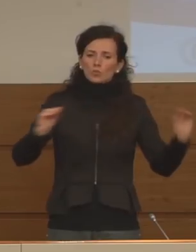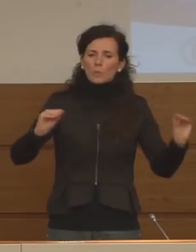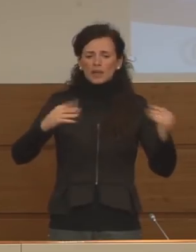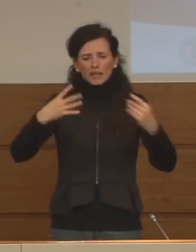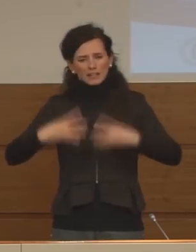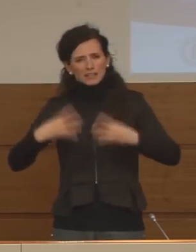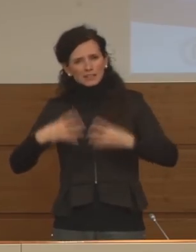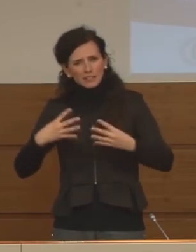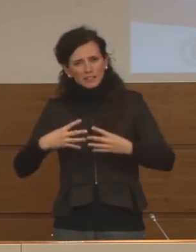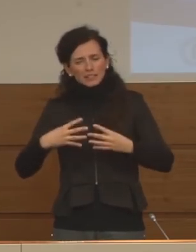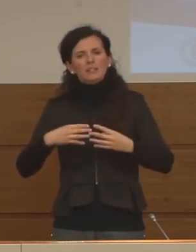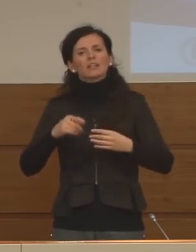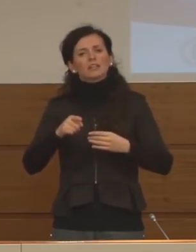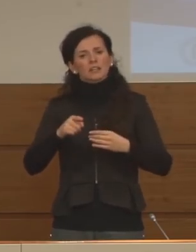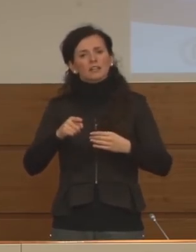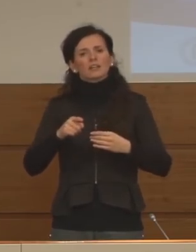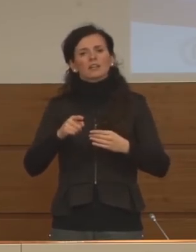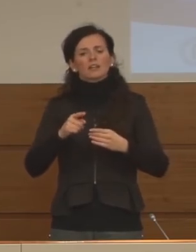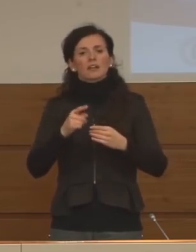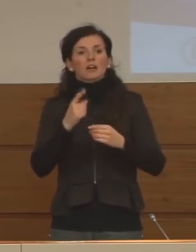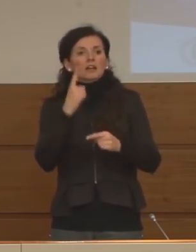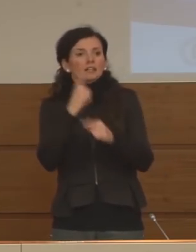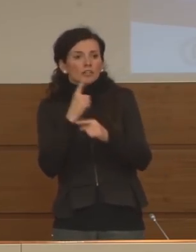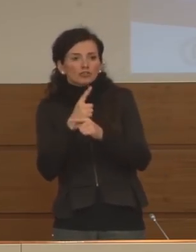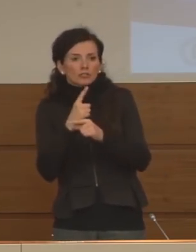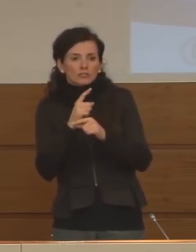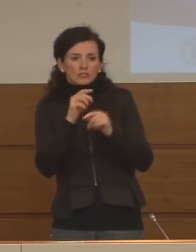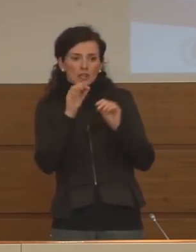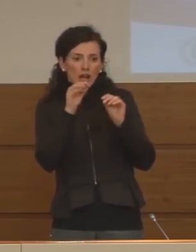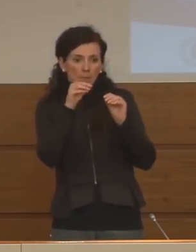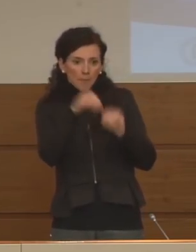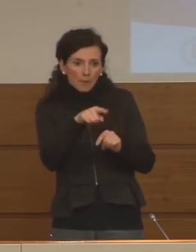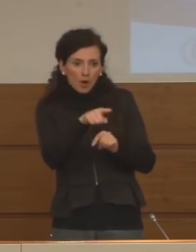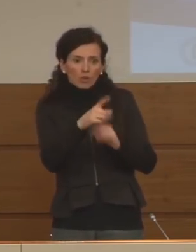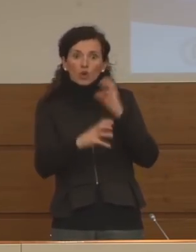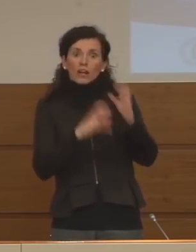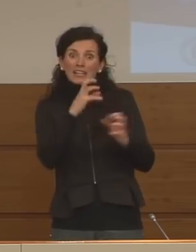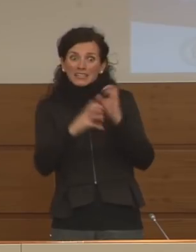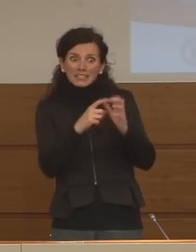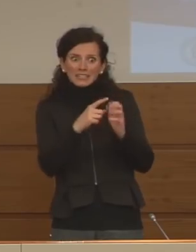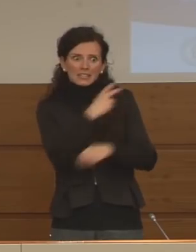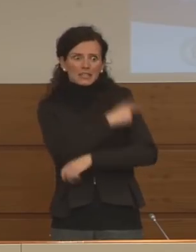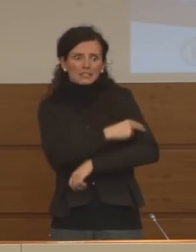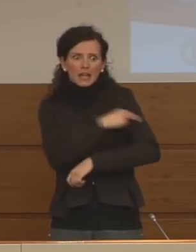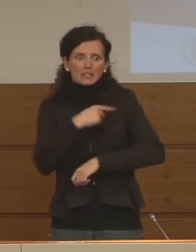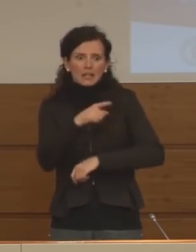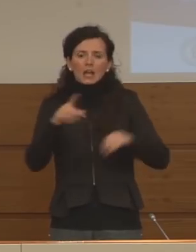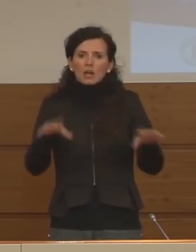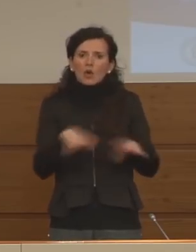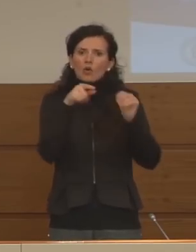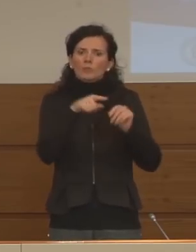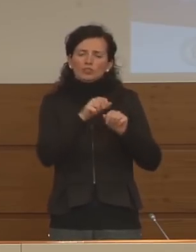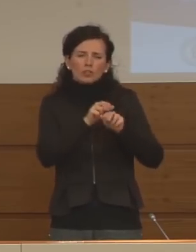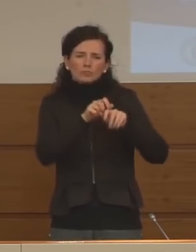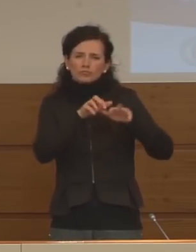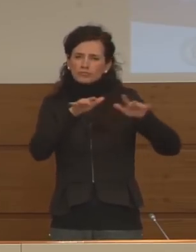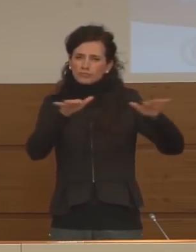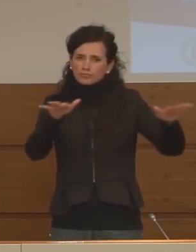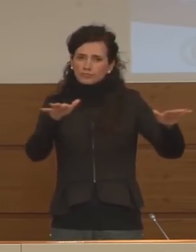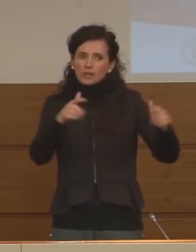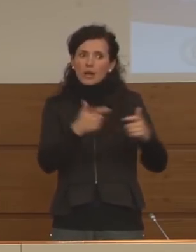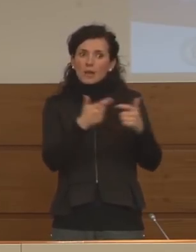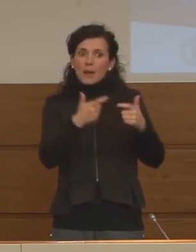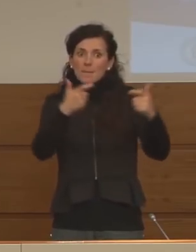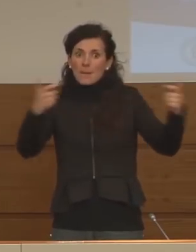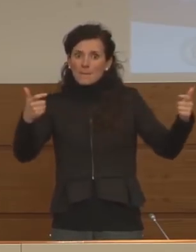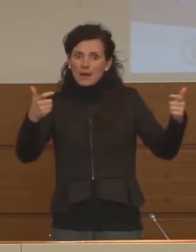dispositivi dove la crisi ha assunto una diffusione e una pervasività